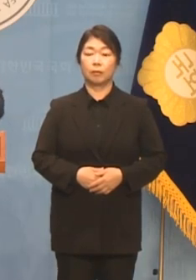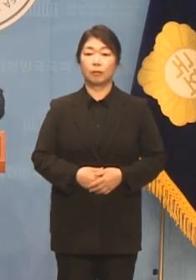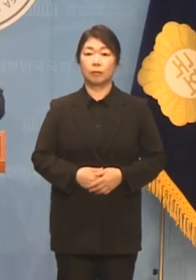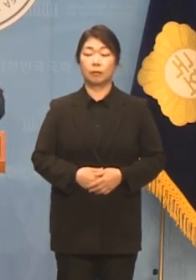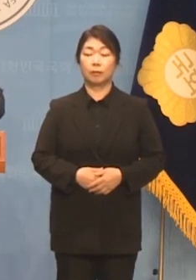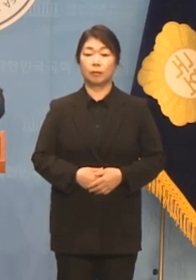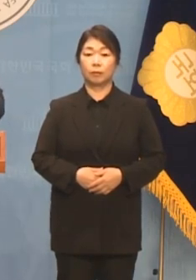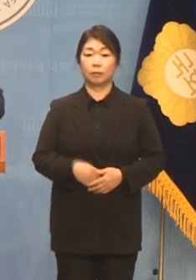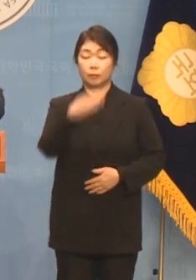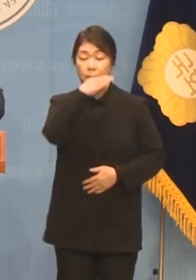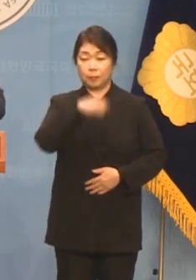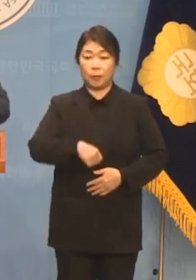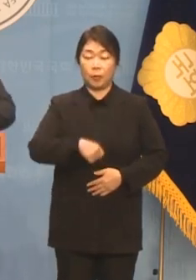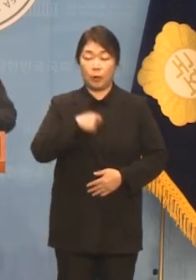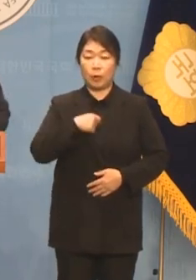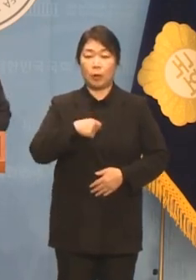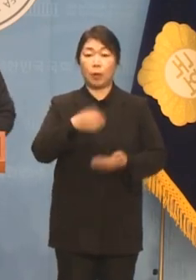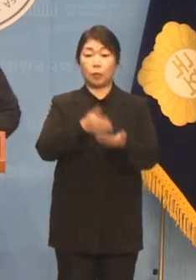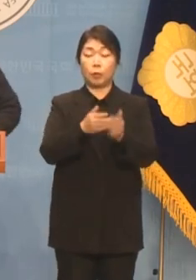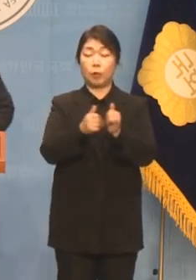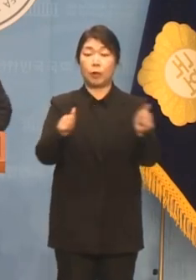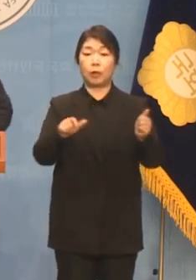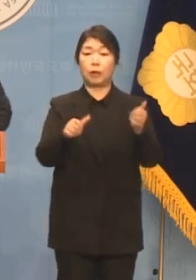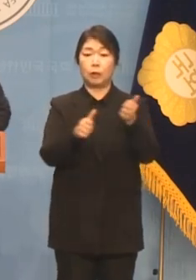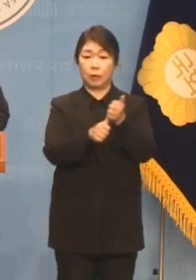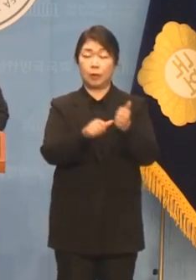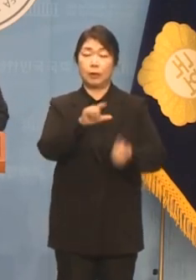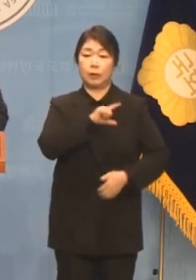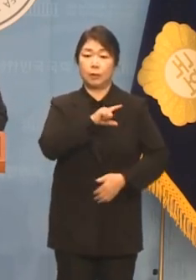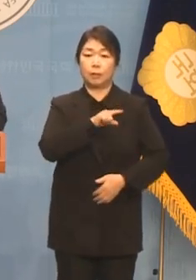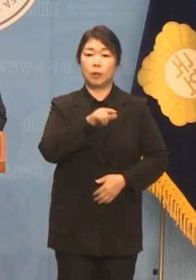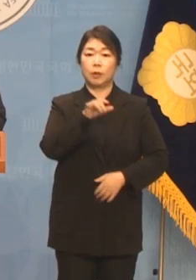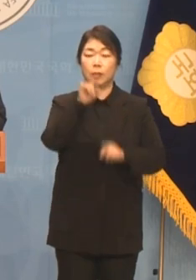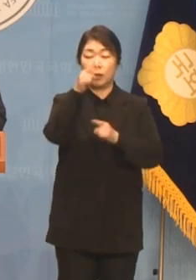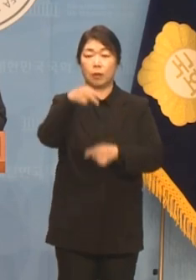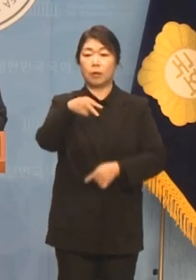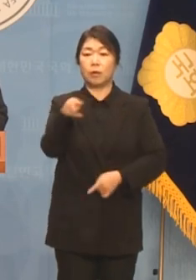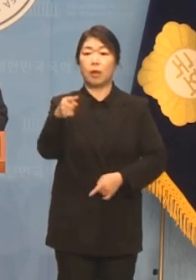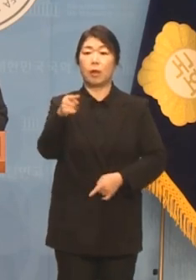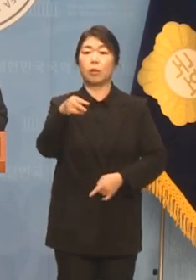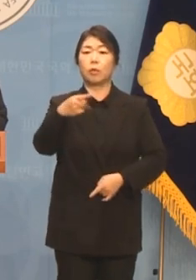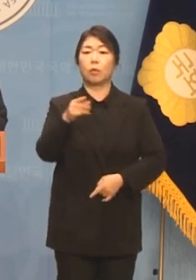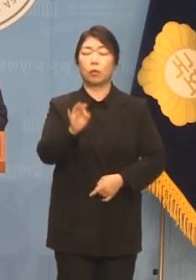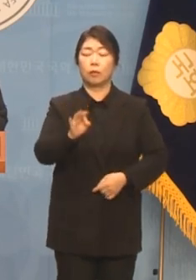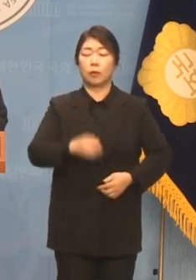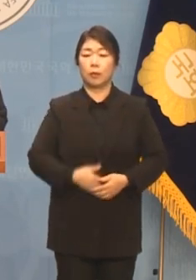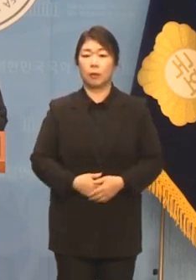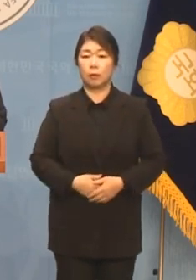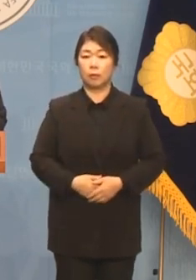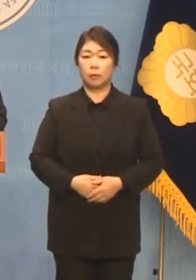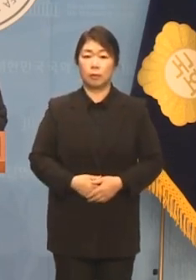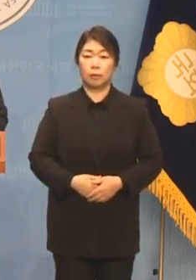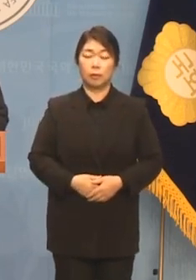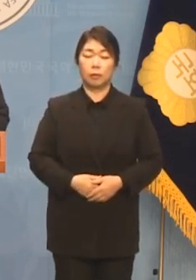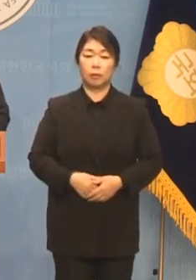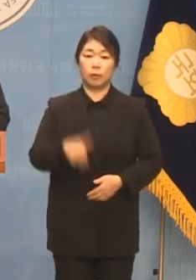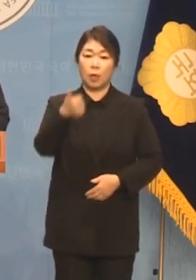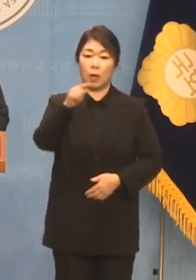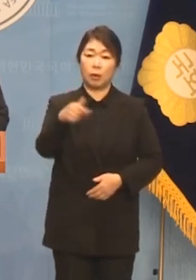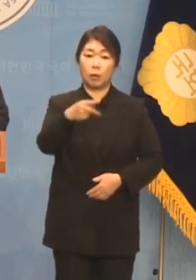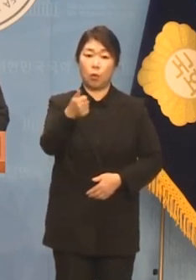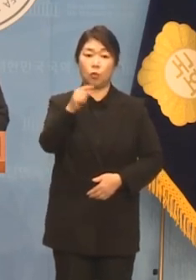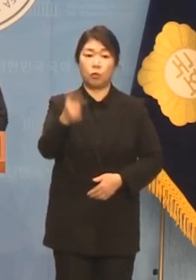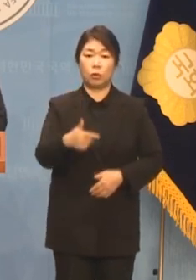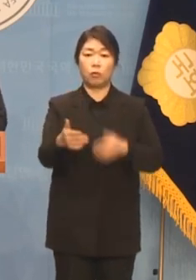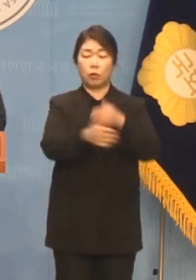네 녹색 정의당 부대변인 이세동 있입니다 한동훈 위원장 어 욕설 유세 관련